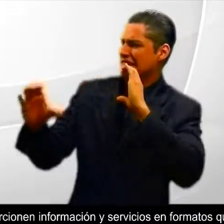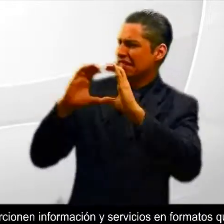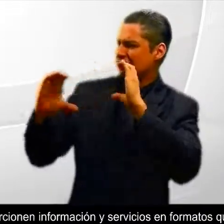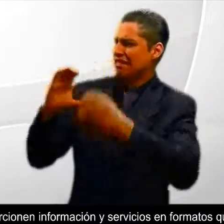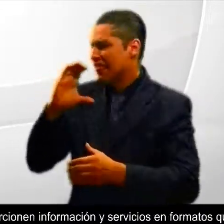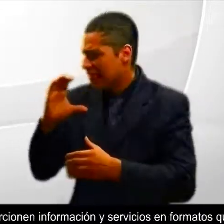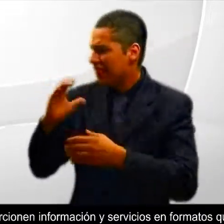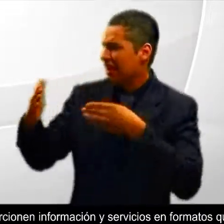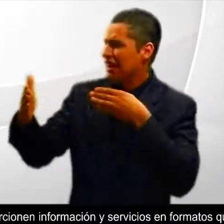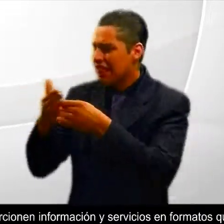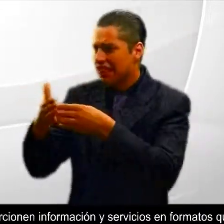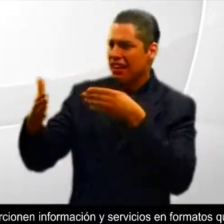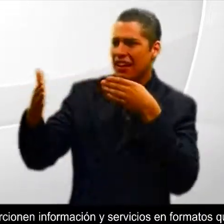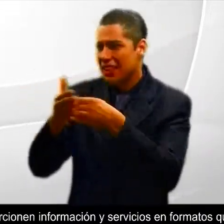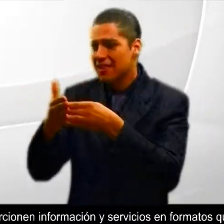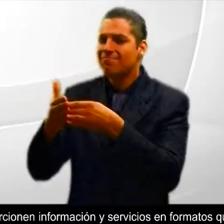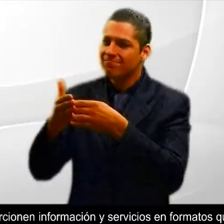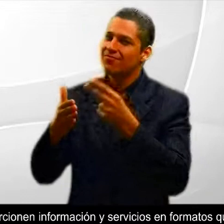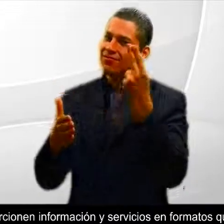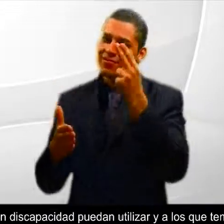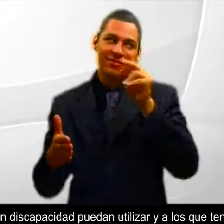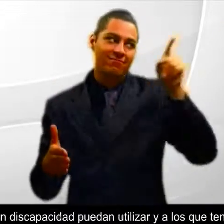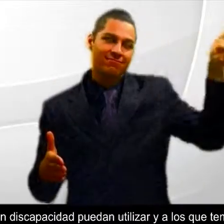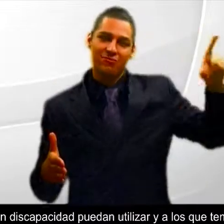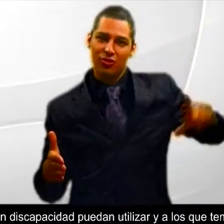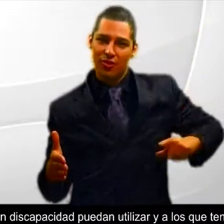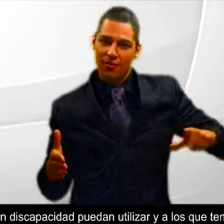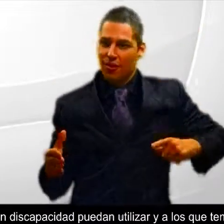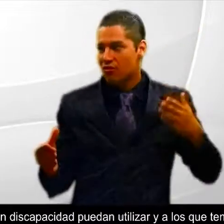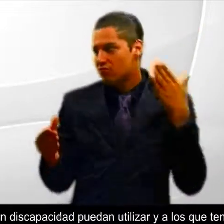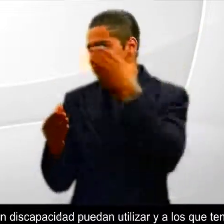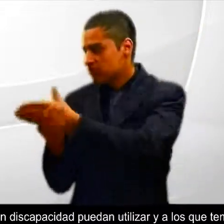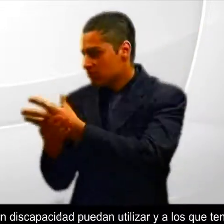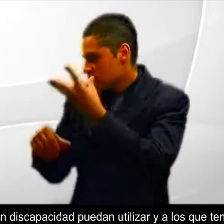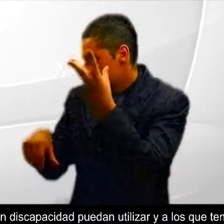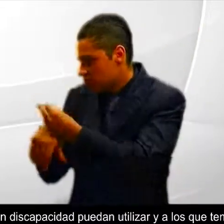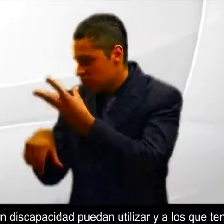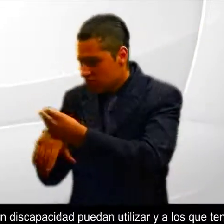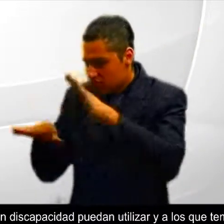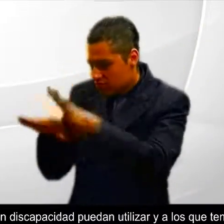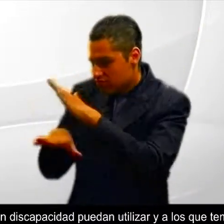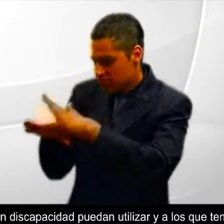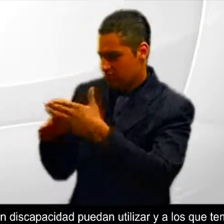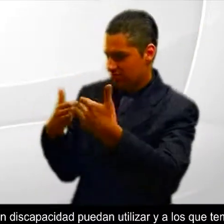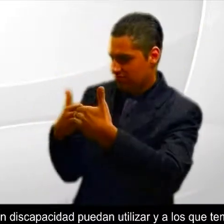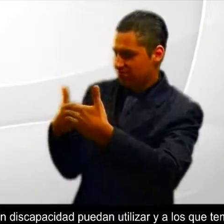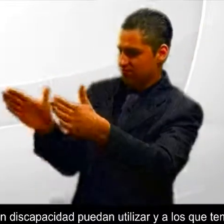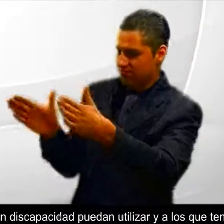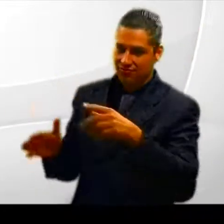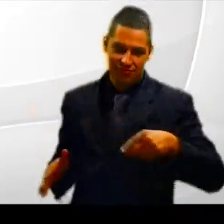proporcionen información y servicios en formatos que las personas con discapacidad puedan utilizar y a los que tengan acceso